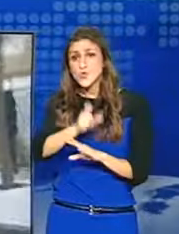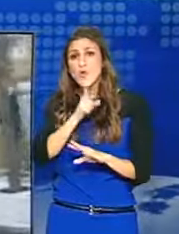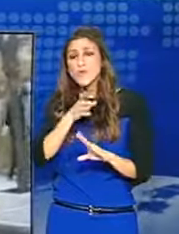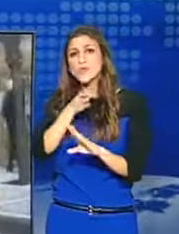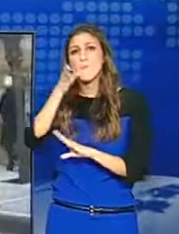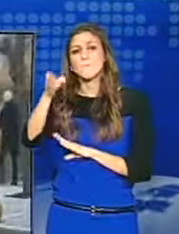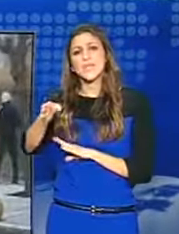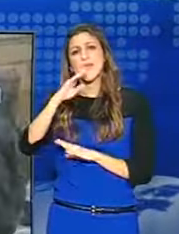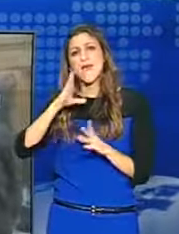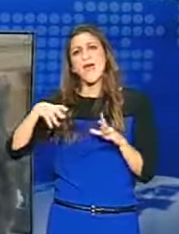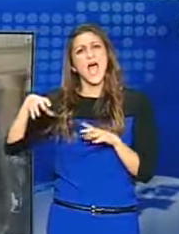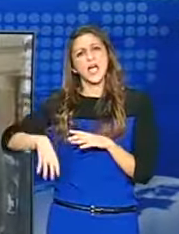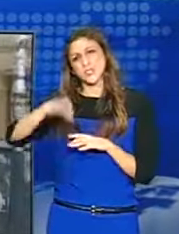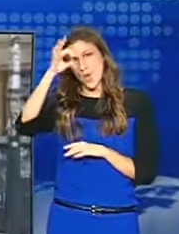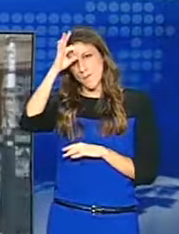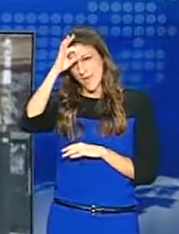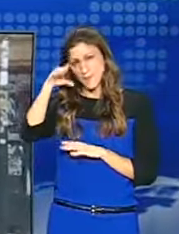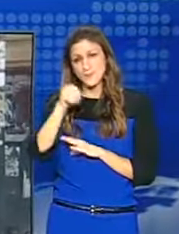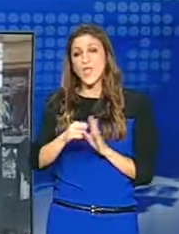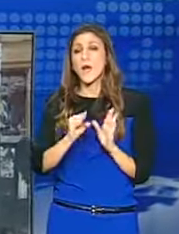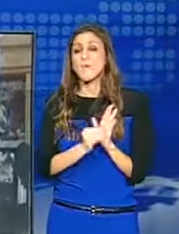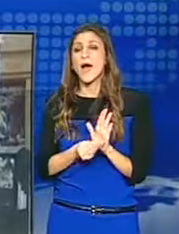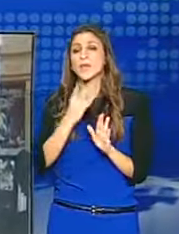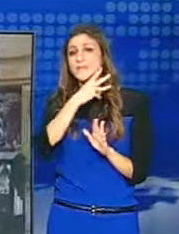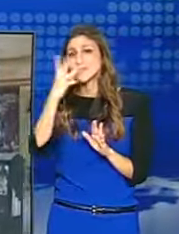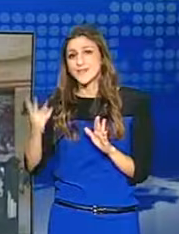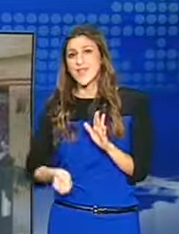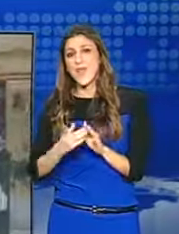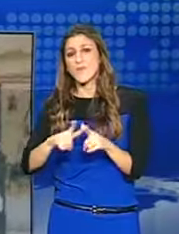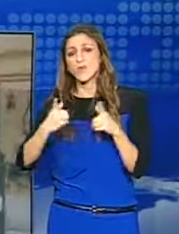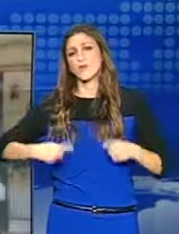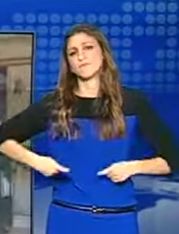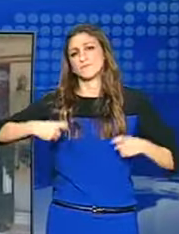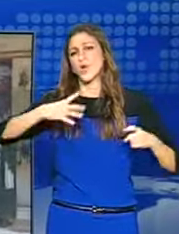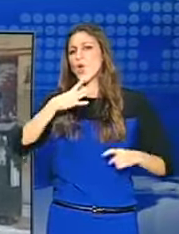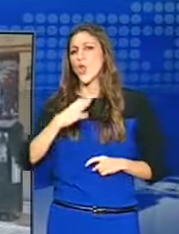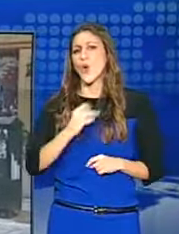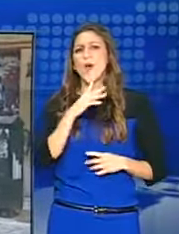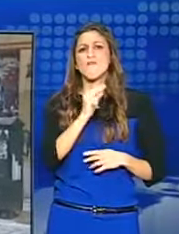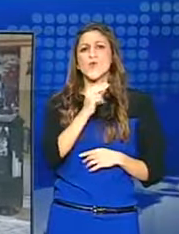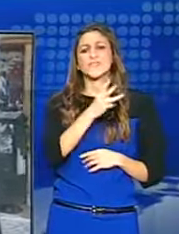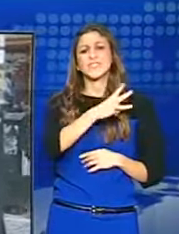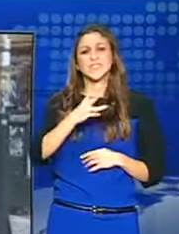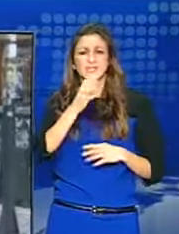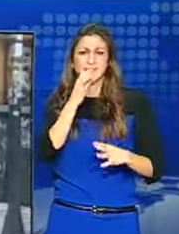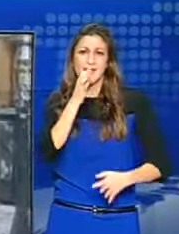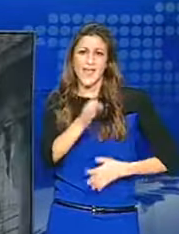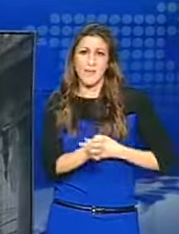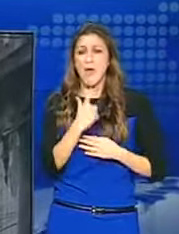είχαμε νέο επεισόδιο σήμερα στην κόντρα νέας δημοκρατίας συριζα αφορμή οι δηλώσεις του βουλευτή του συριζα ευάγγελου διαμαντόπουλου ότι ανήκει στον